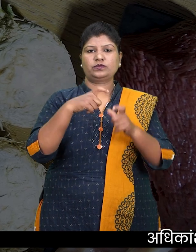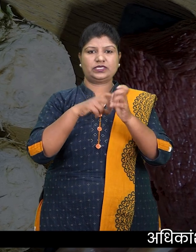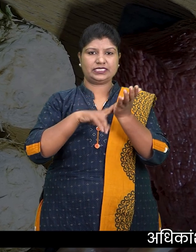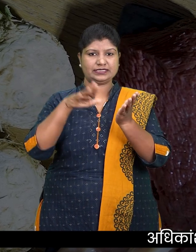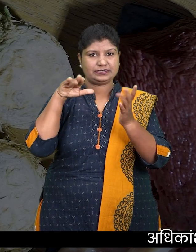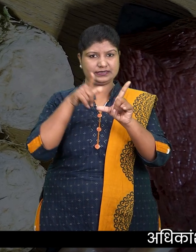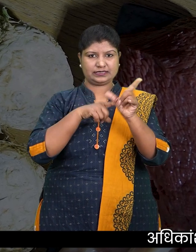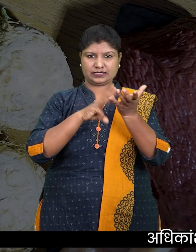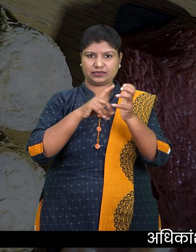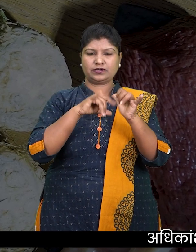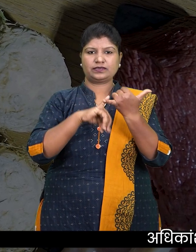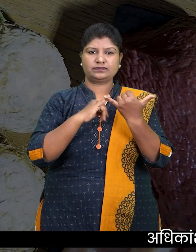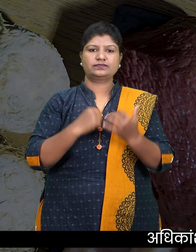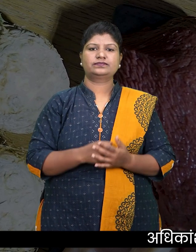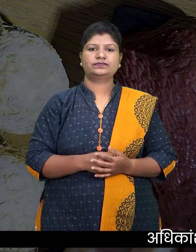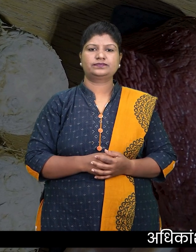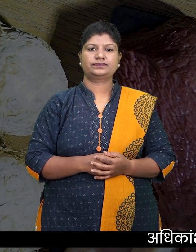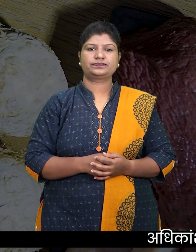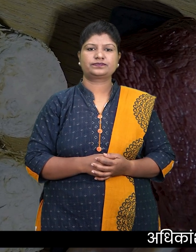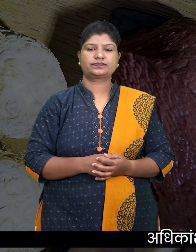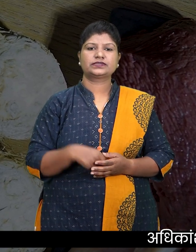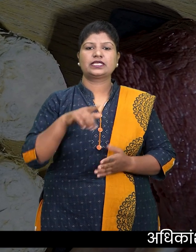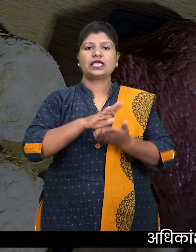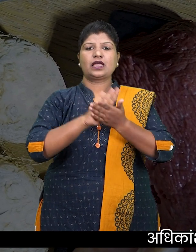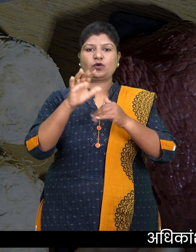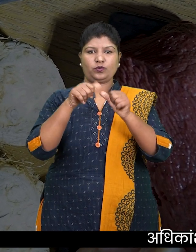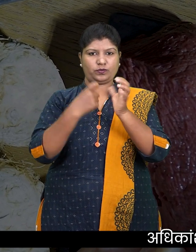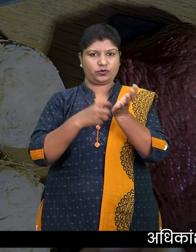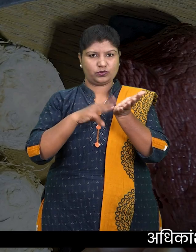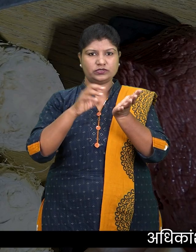अधिकांश किण्वक और हार्मोन भी प्रोटीन होते हैं